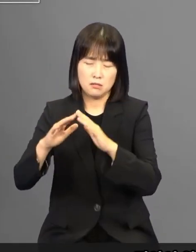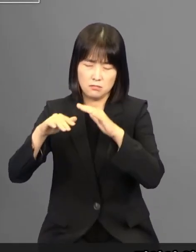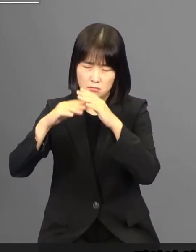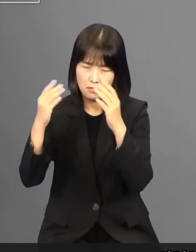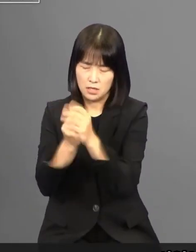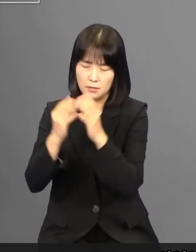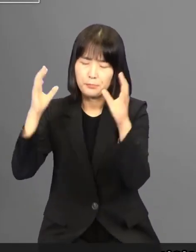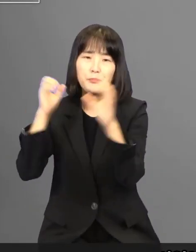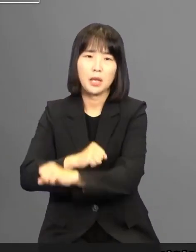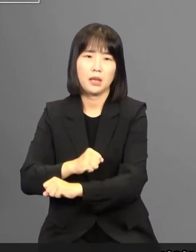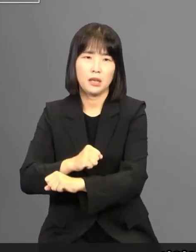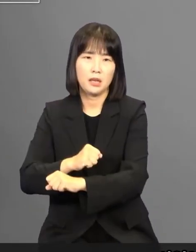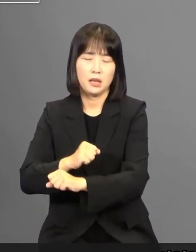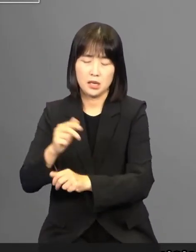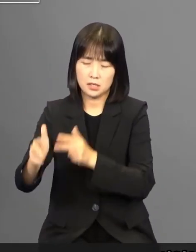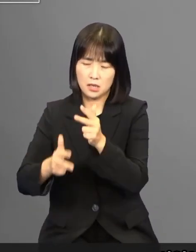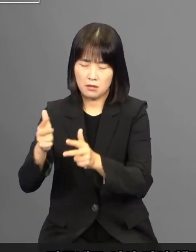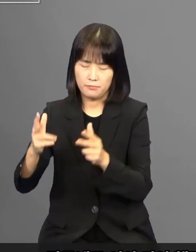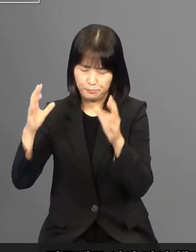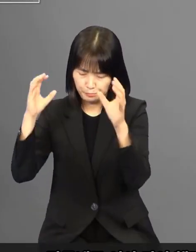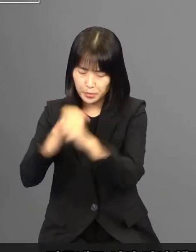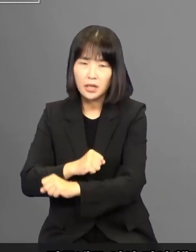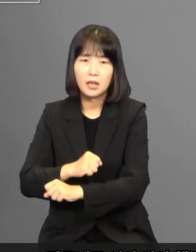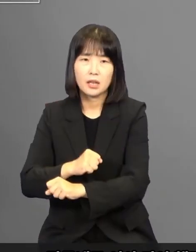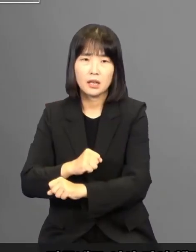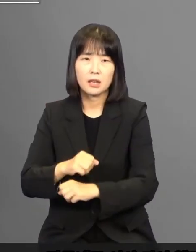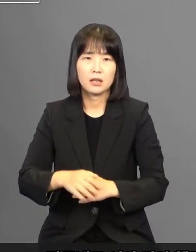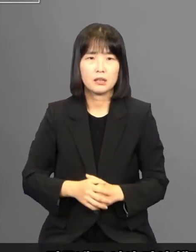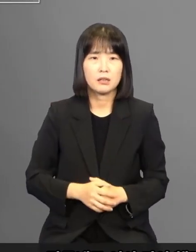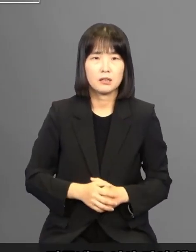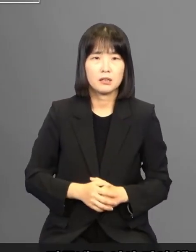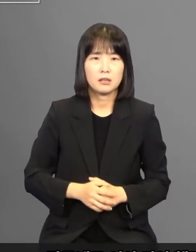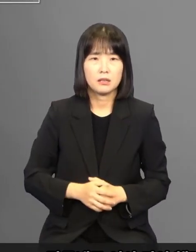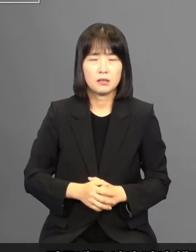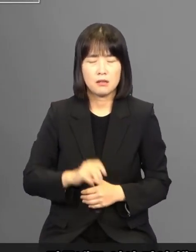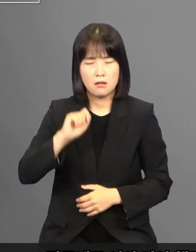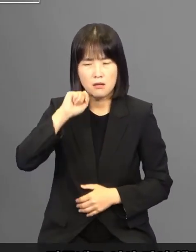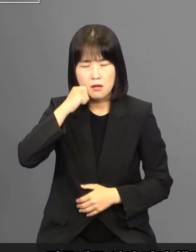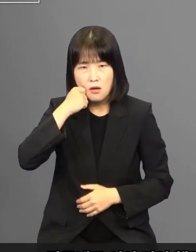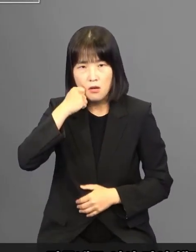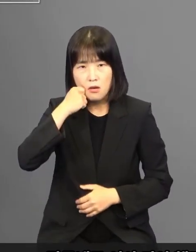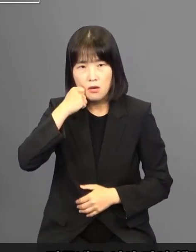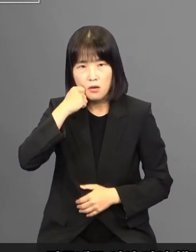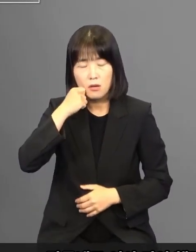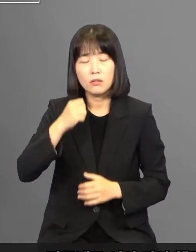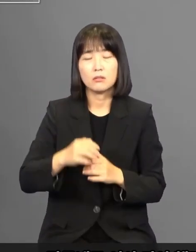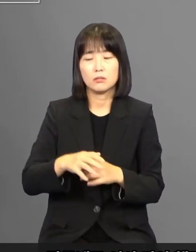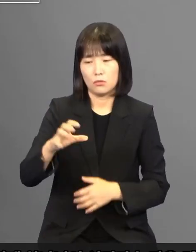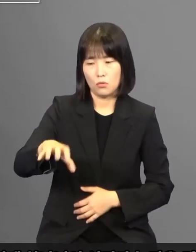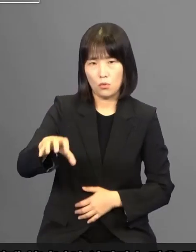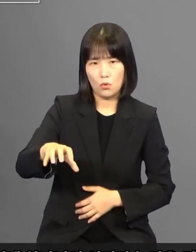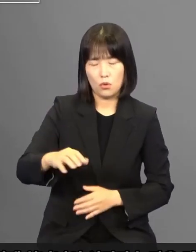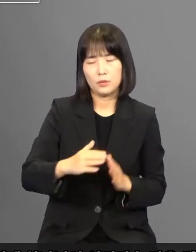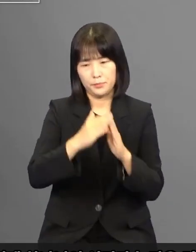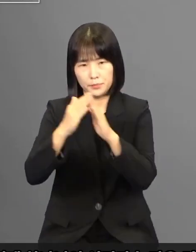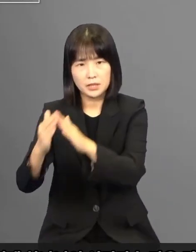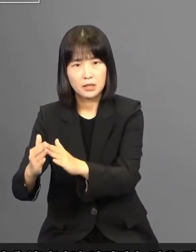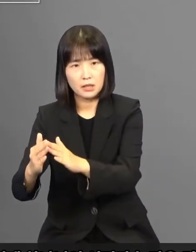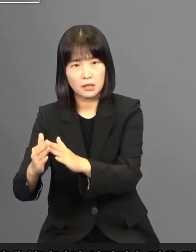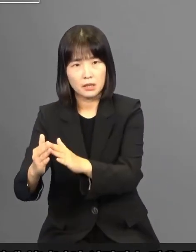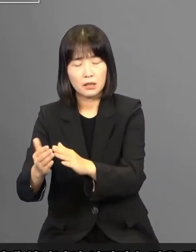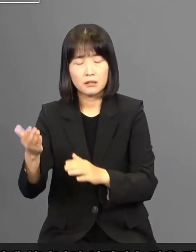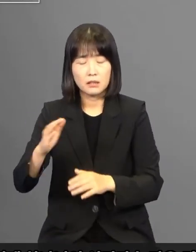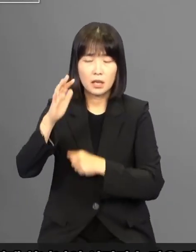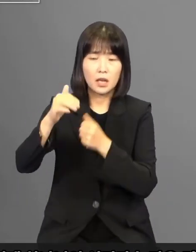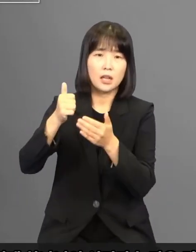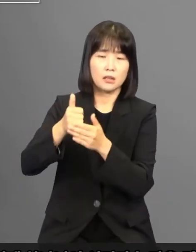거예요. 사업이 무너진 겁니다. 달동네로 이사 가야 했다라고 아픈 기억을 얘기하시면서, 그런데 하나님의